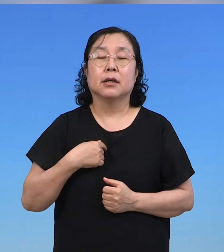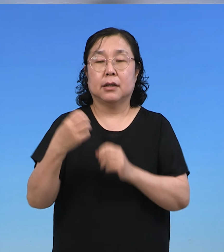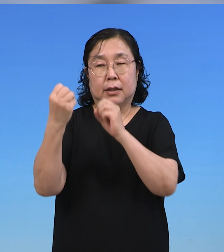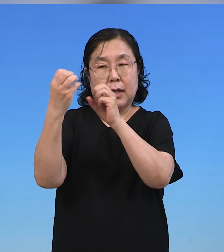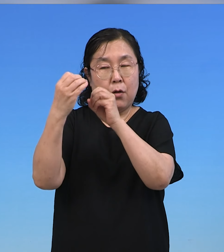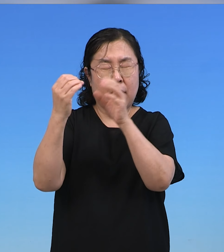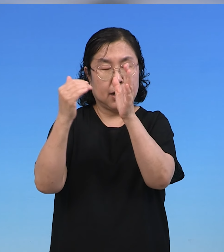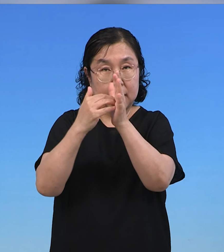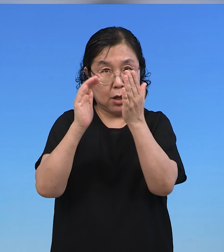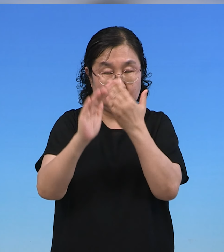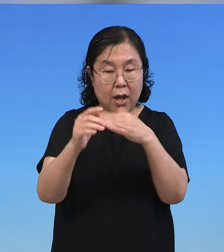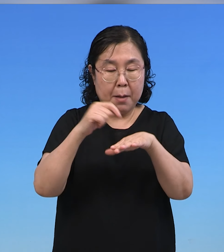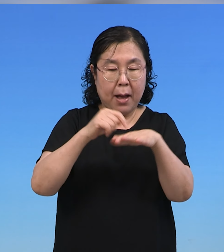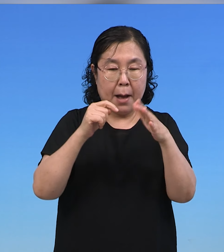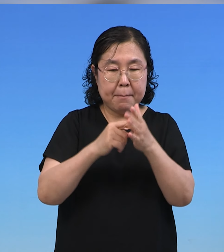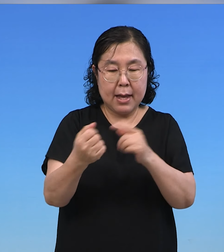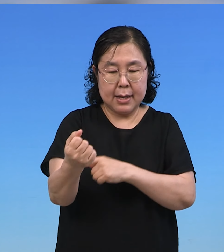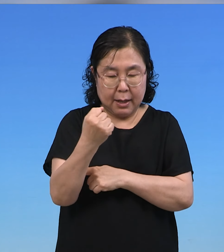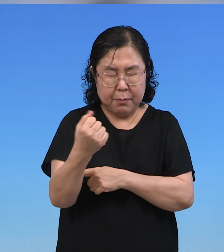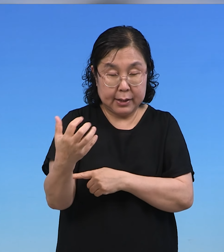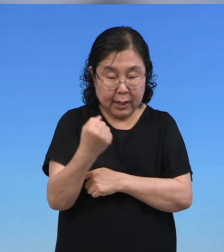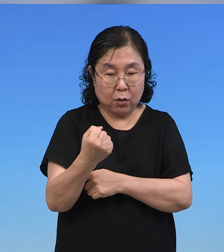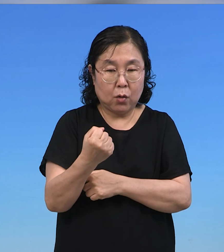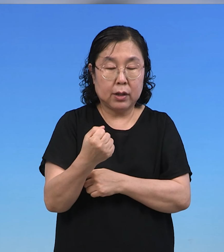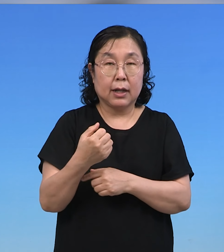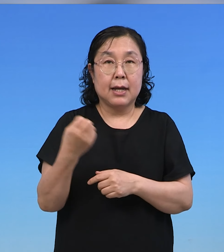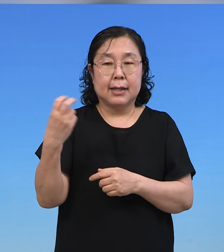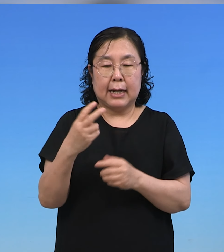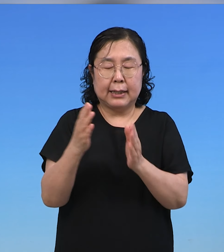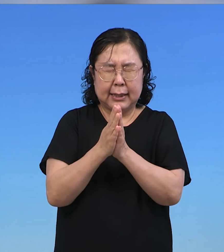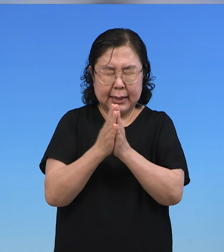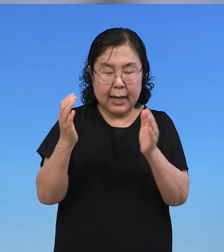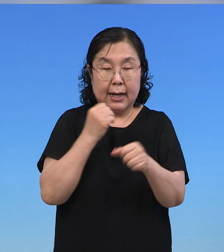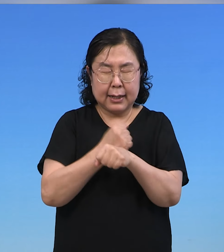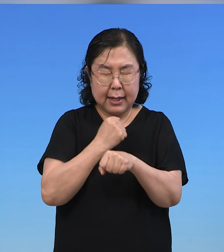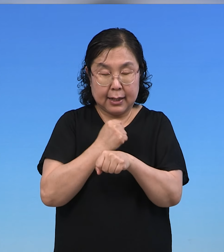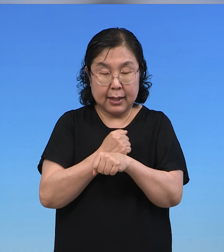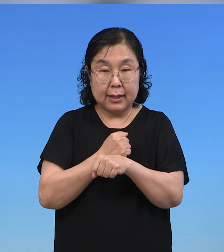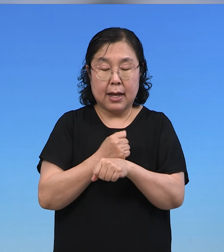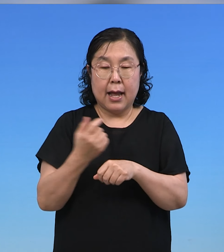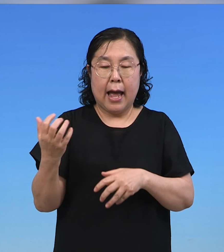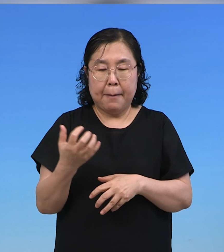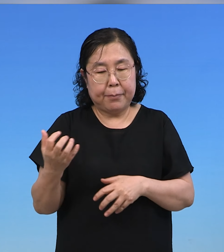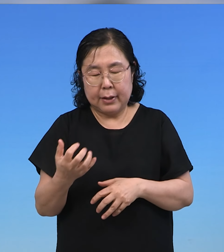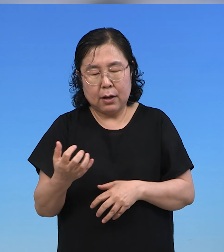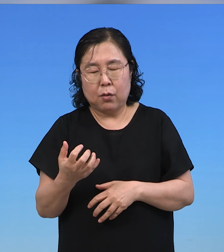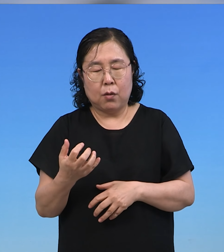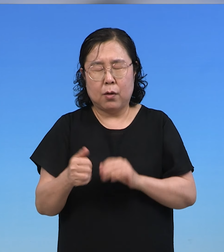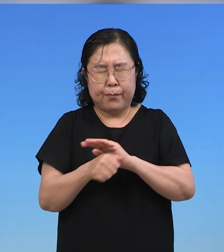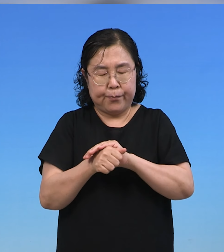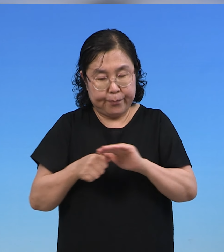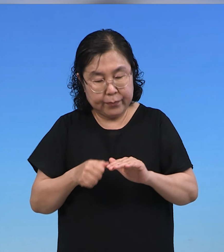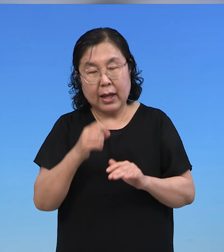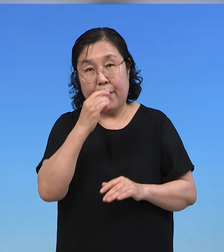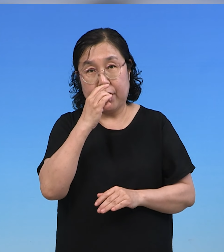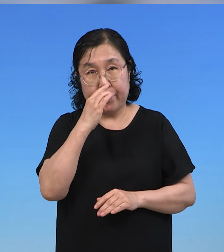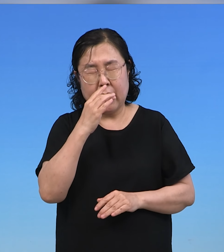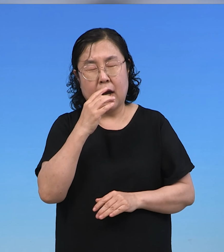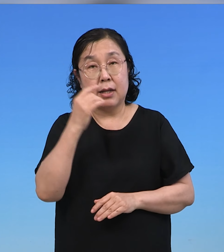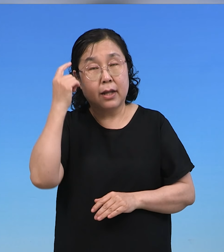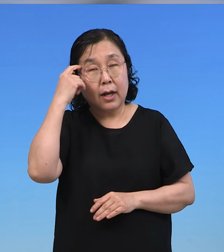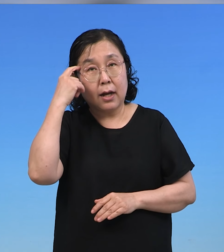되찾아지고, 이제 한 번 더 이제 내 도전해야 되겠다. 니 아프다고 그냥 계속 골골거려서는 되겠느냐. 그래서 이제